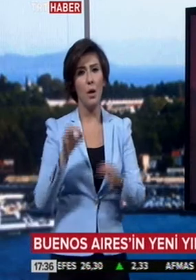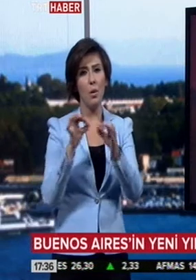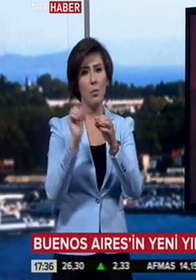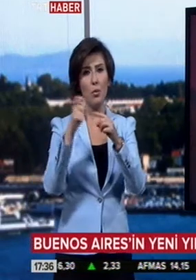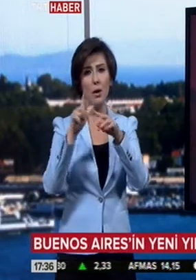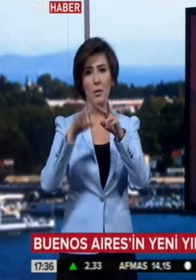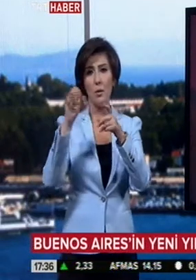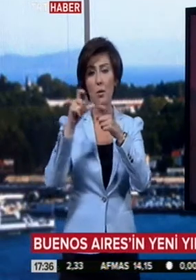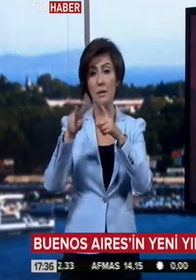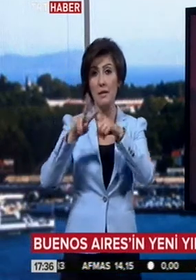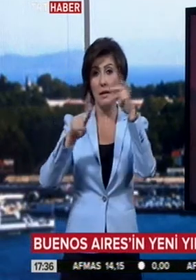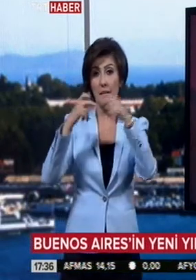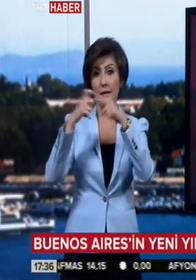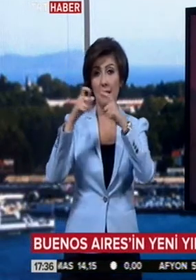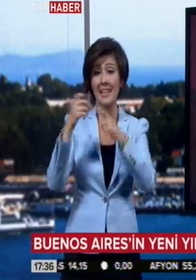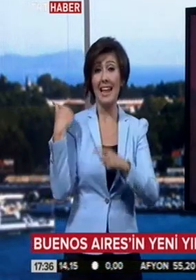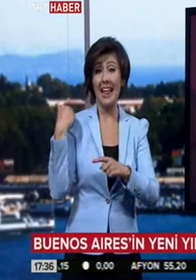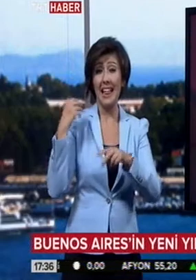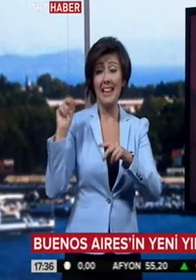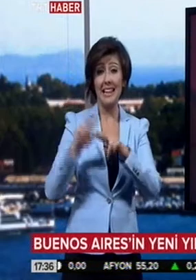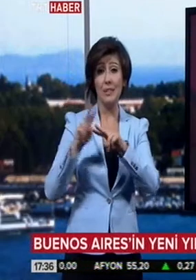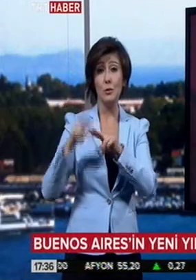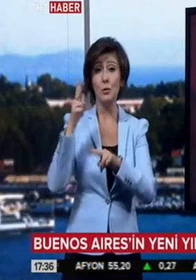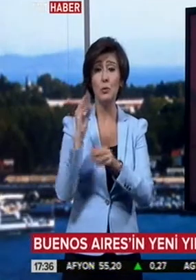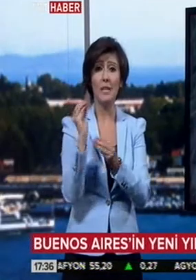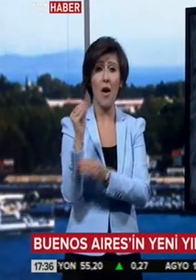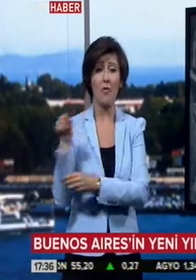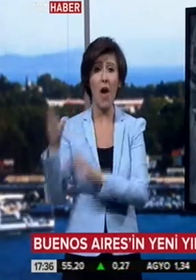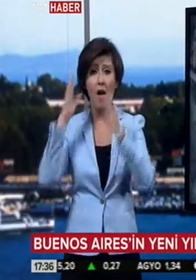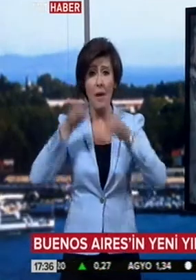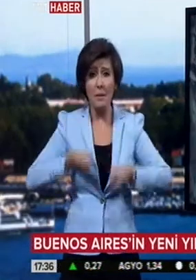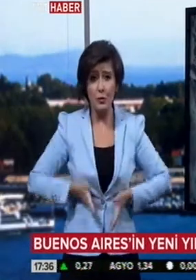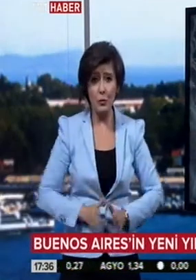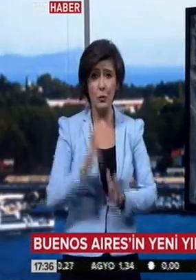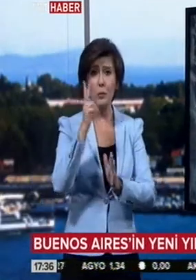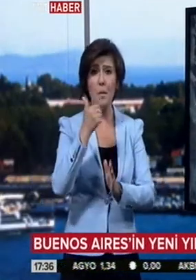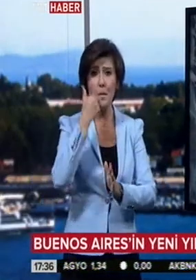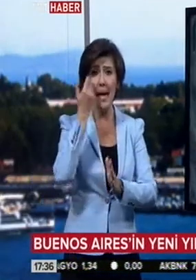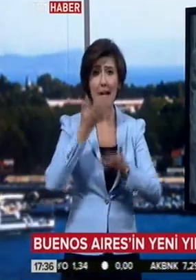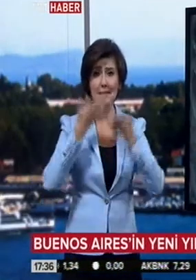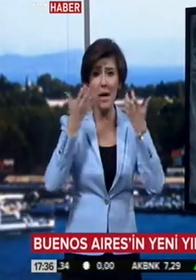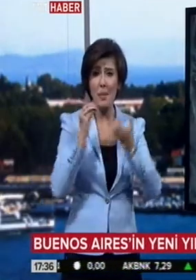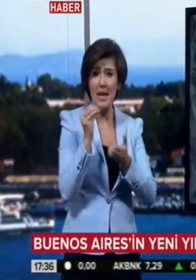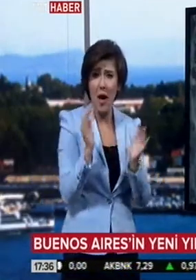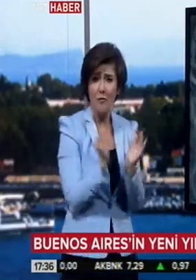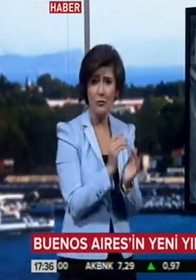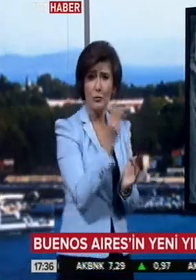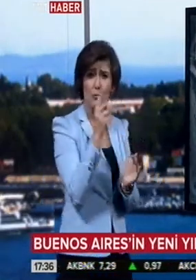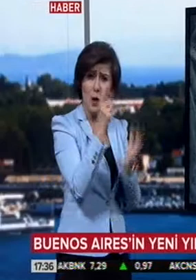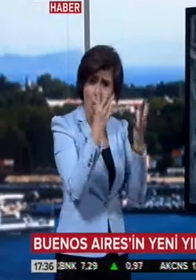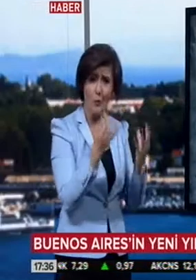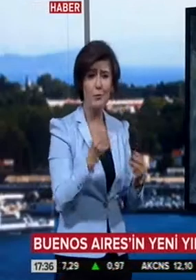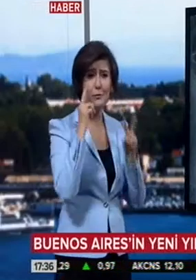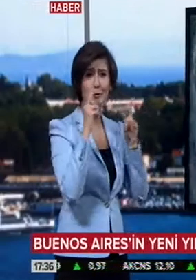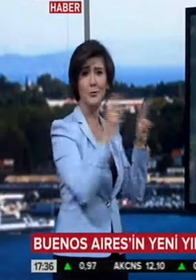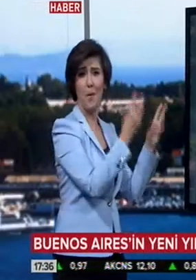Buenos Aires'in yeni yıldızları 3 sevimli yavru. Hayvanat bahçesinde doğan 3 beyaz kaplan yavrusu 3 aylık